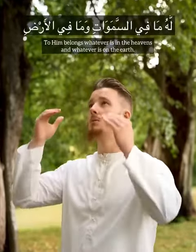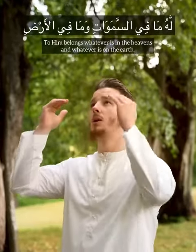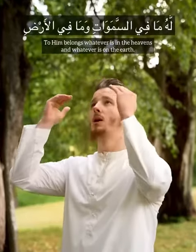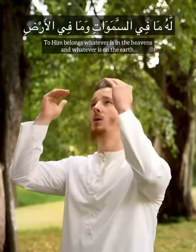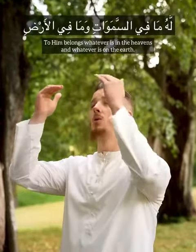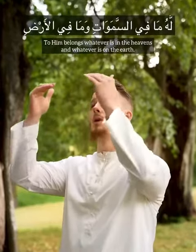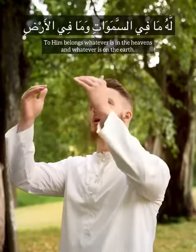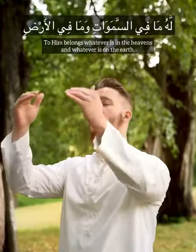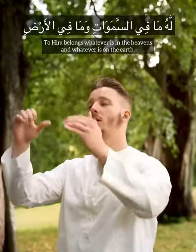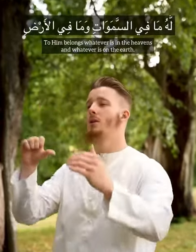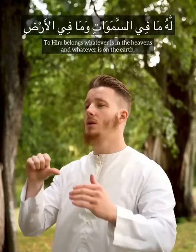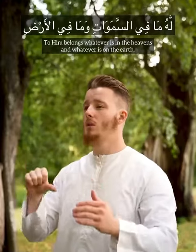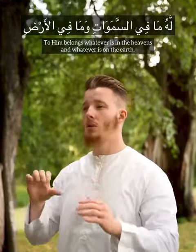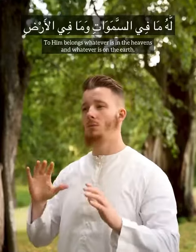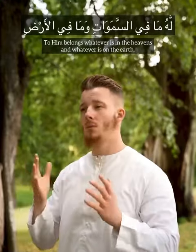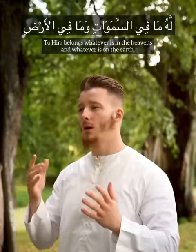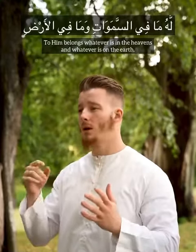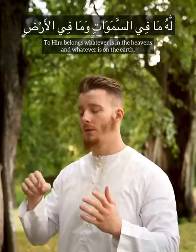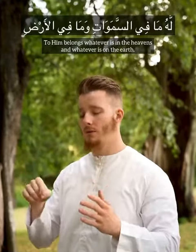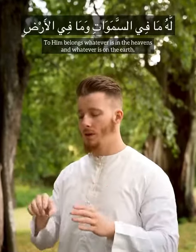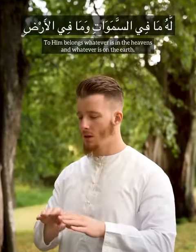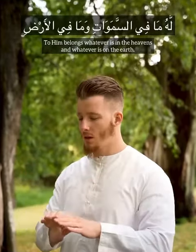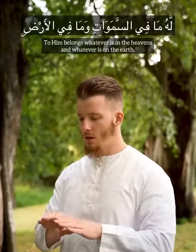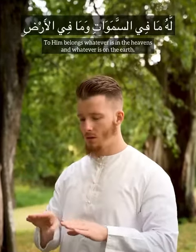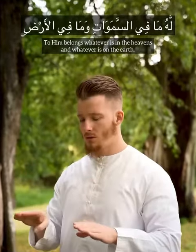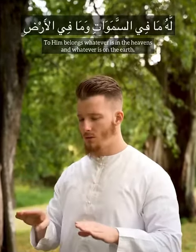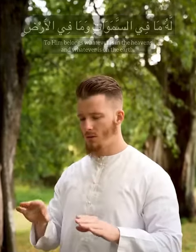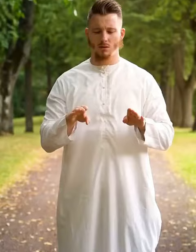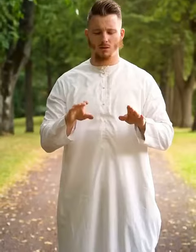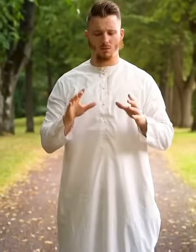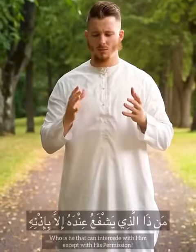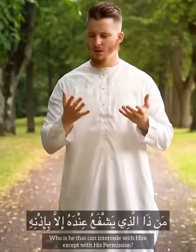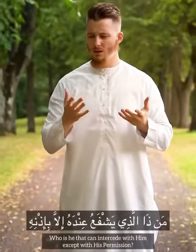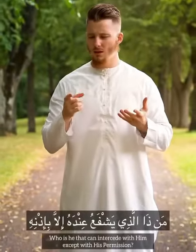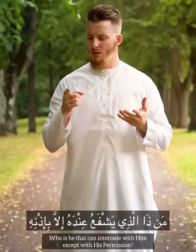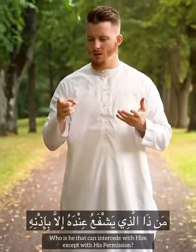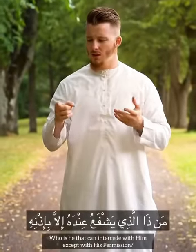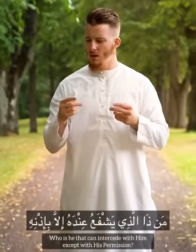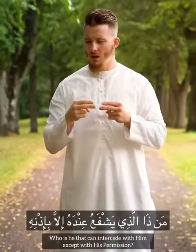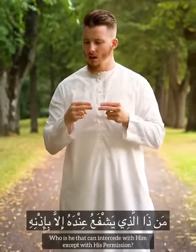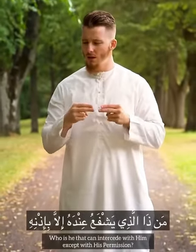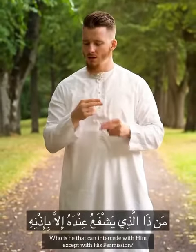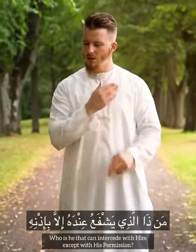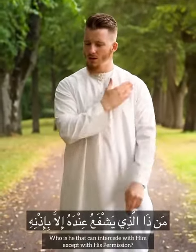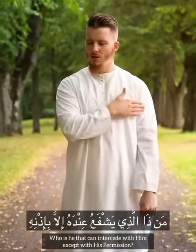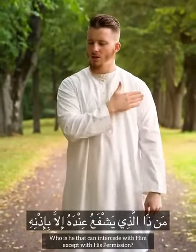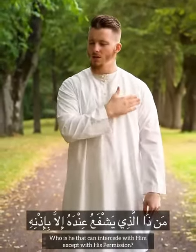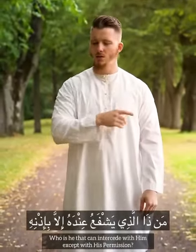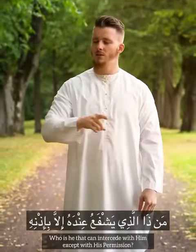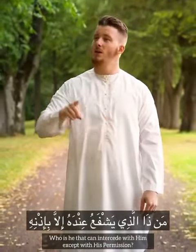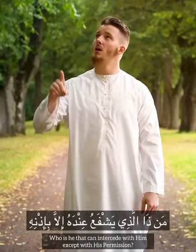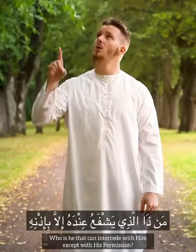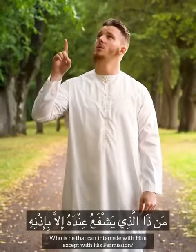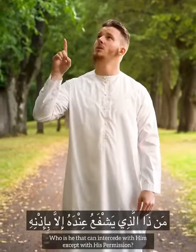السماوات وما في الأرض من ذا الذي يشفع